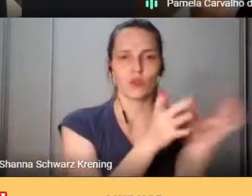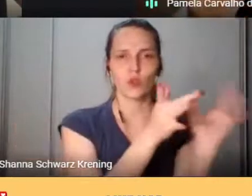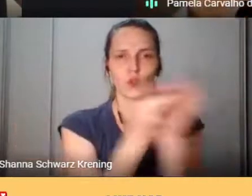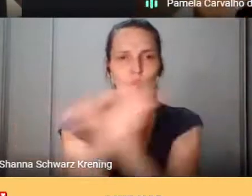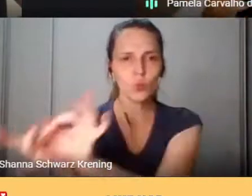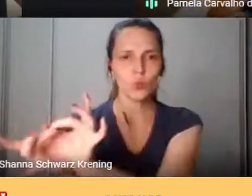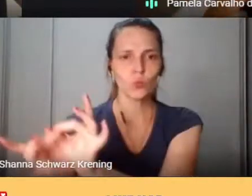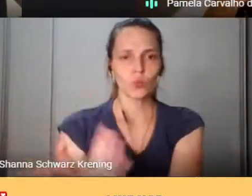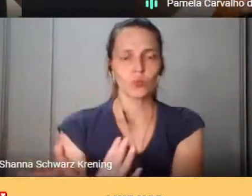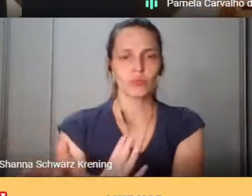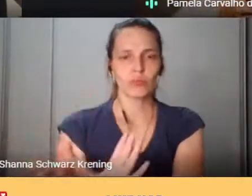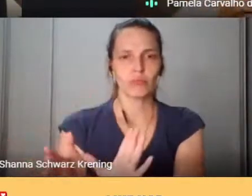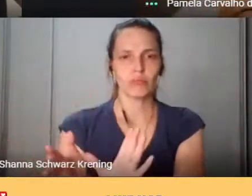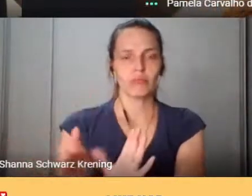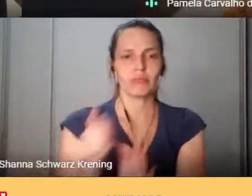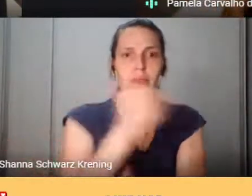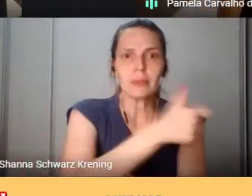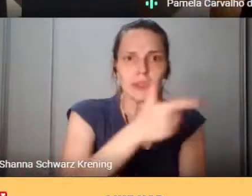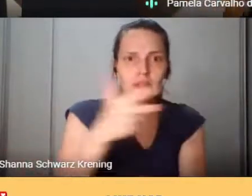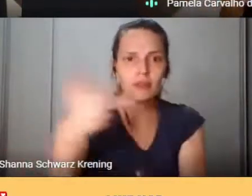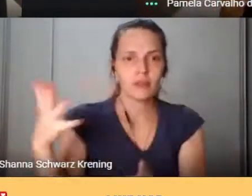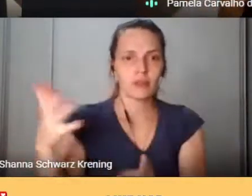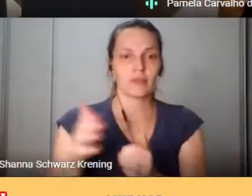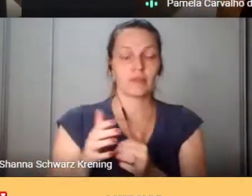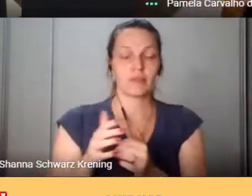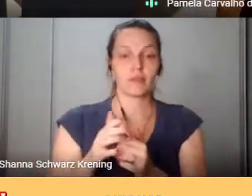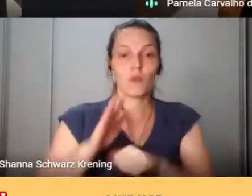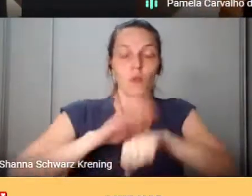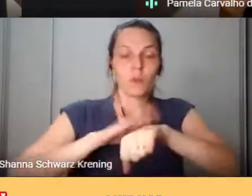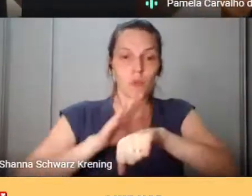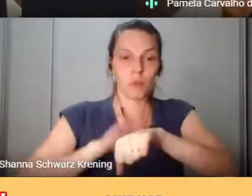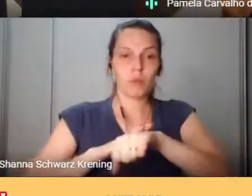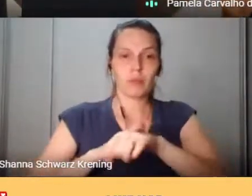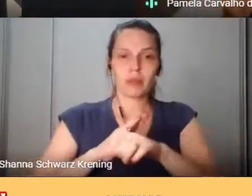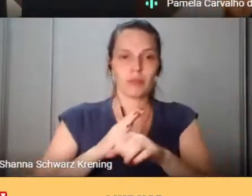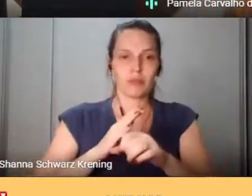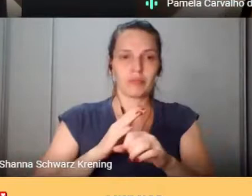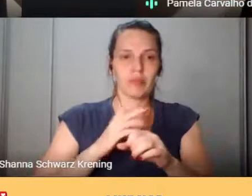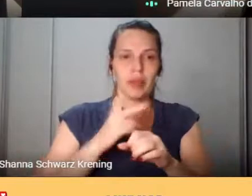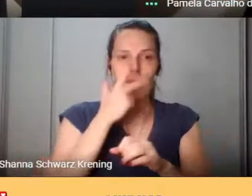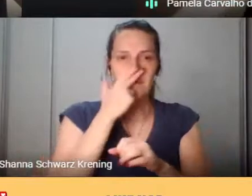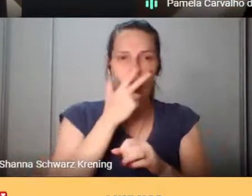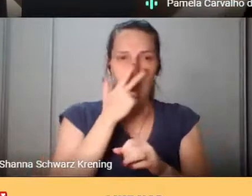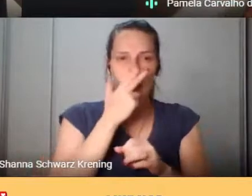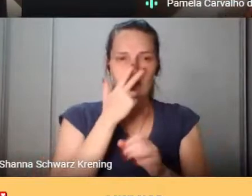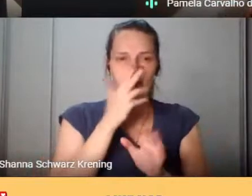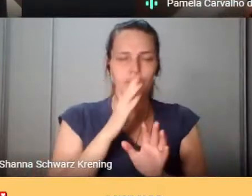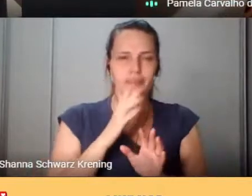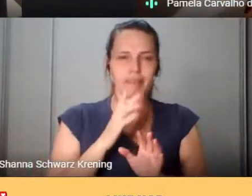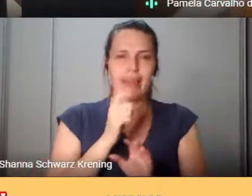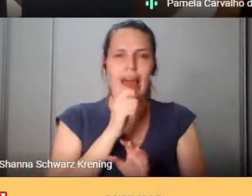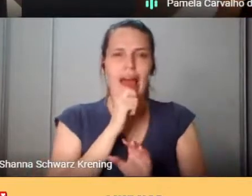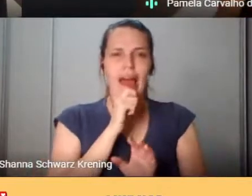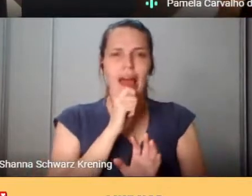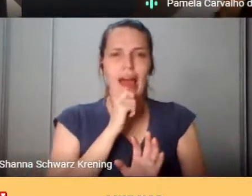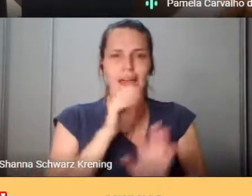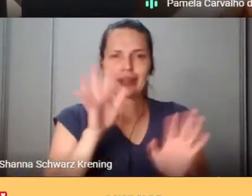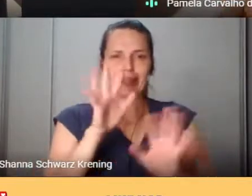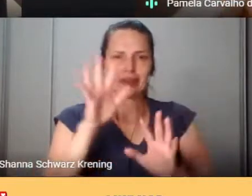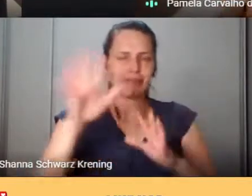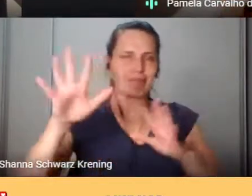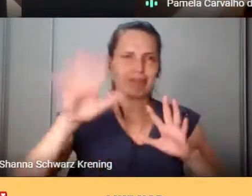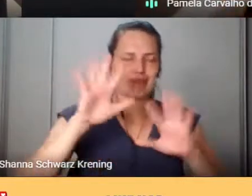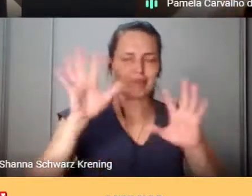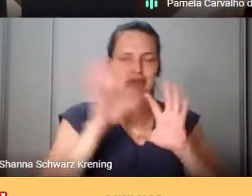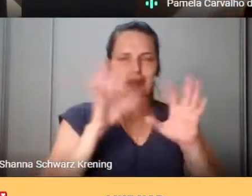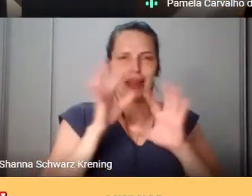em sequência, né, quando aquilo parece que ficou um ruído de fundo ainda. Então, eu preciso desse tempo para que esse